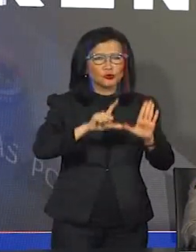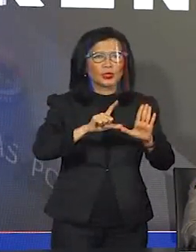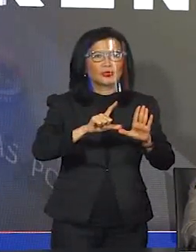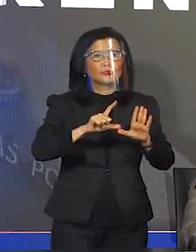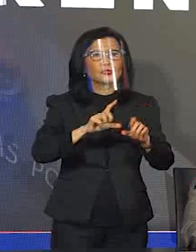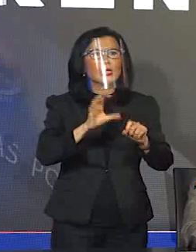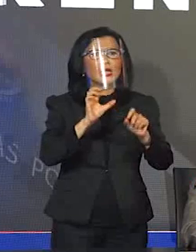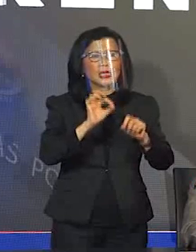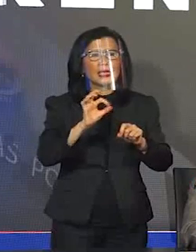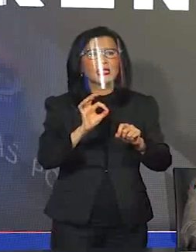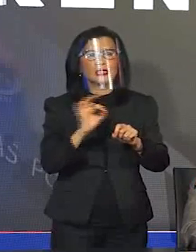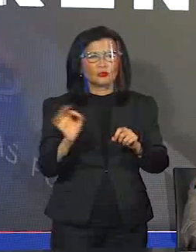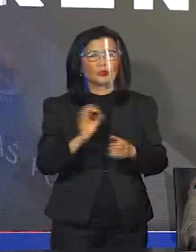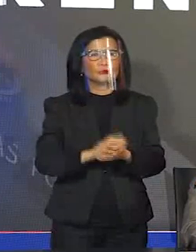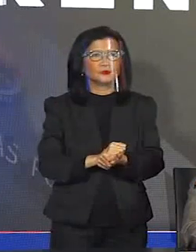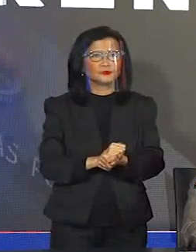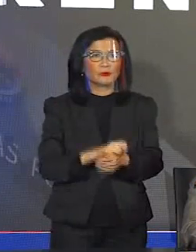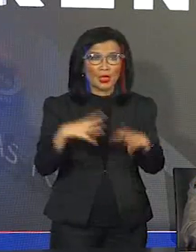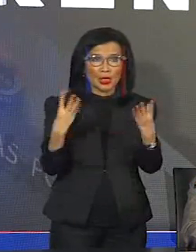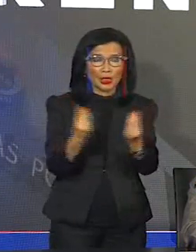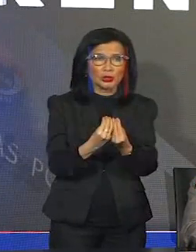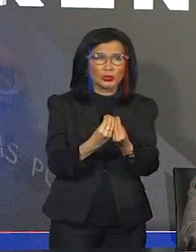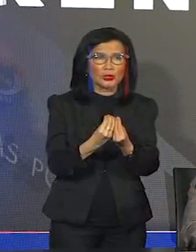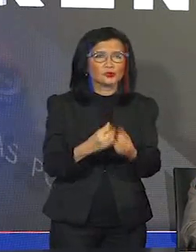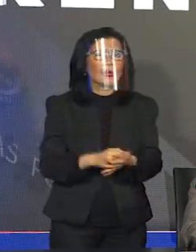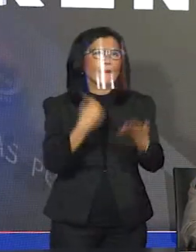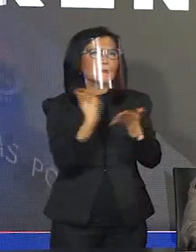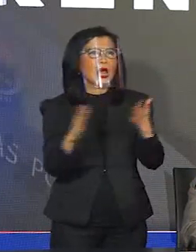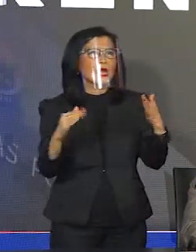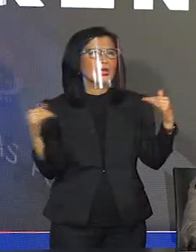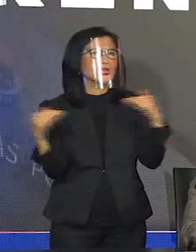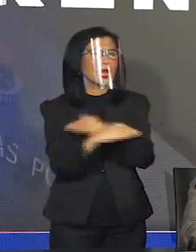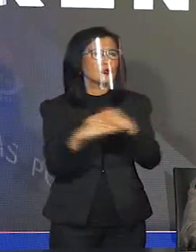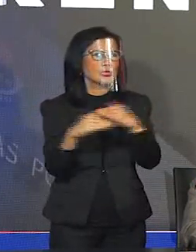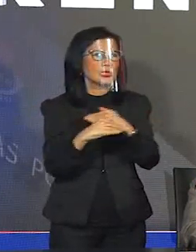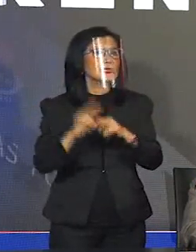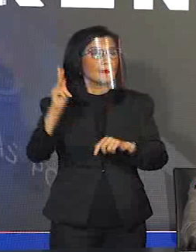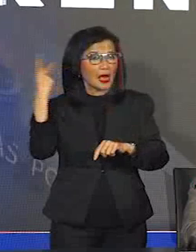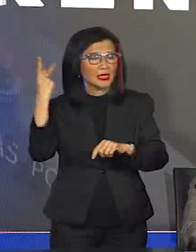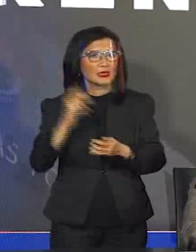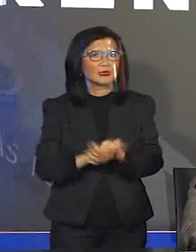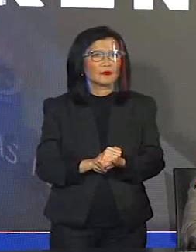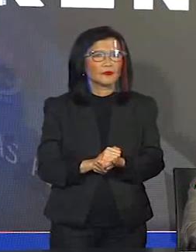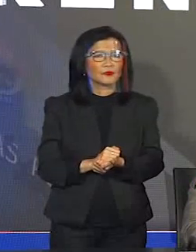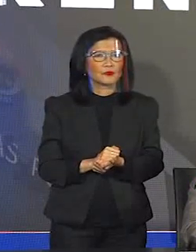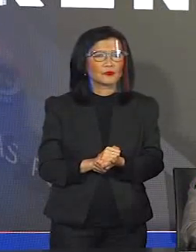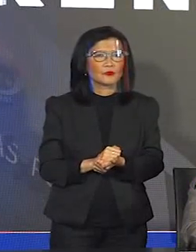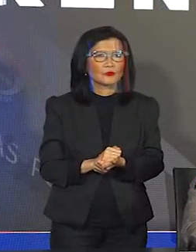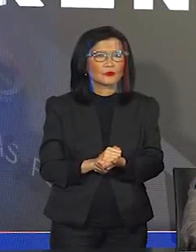Rp58.700.000. Kemudian jumlah pelanggaran lalu lintas kemarin